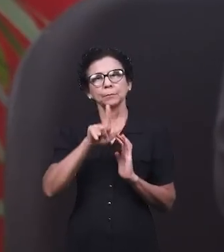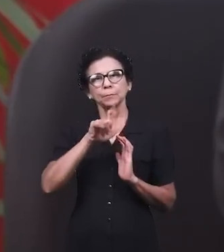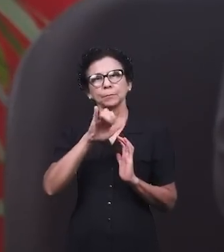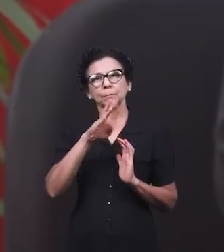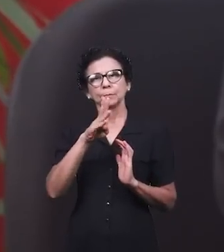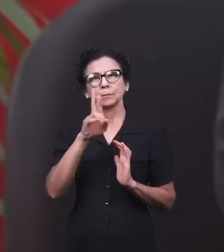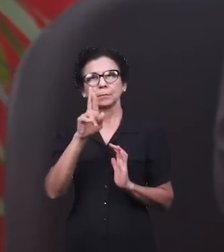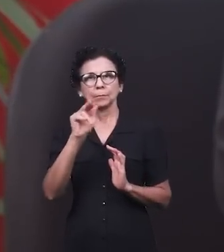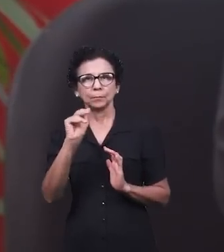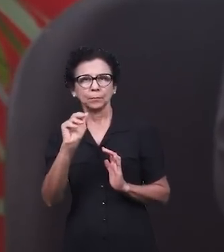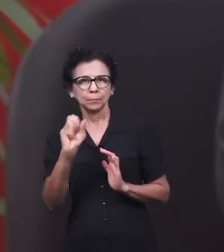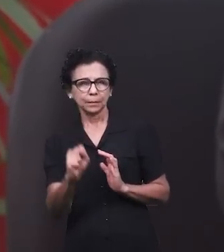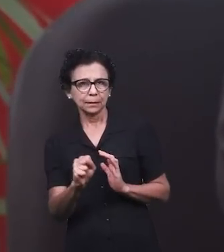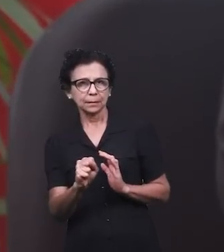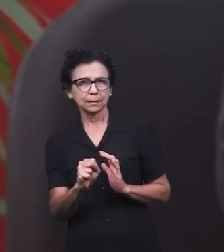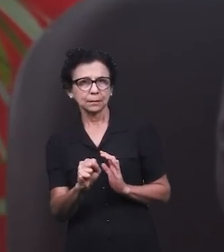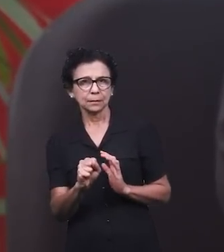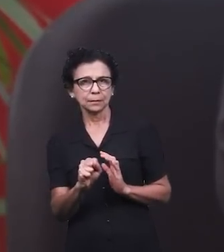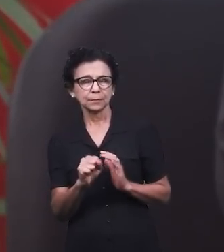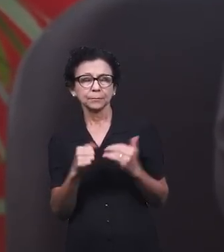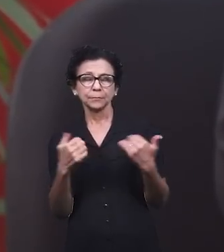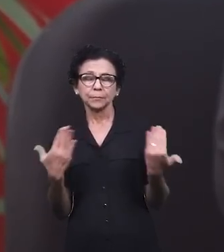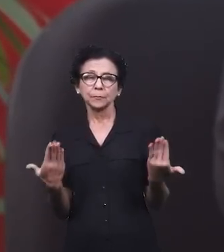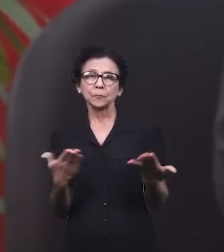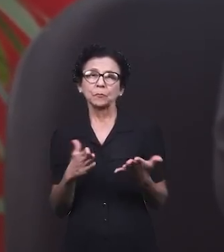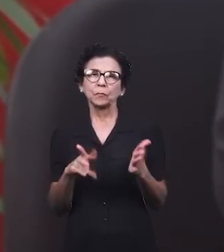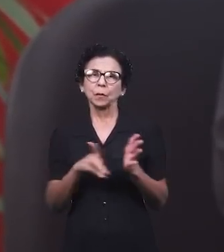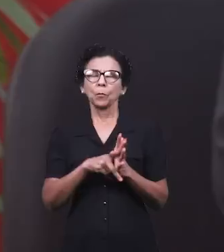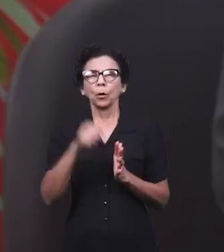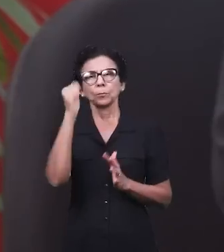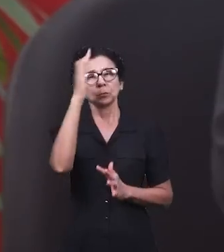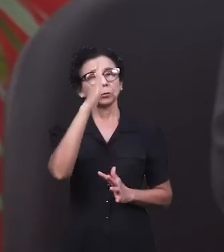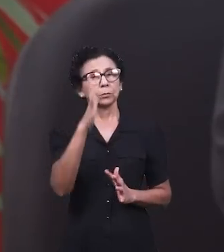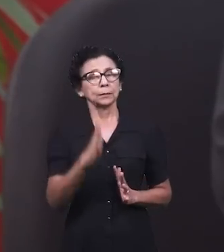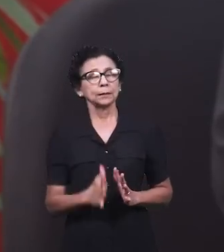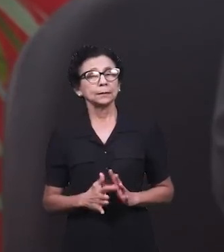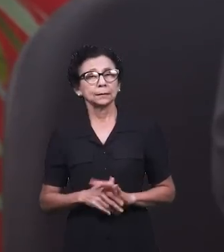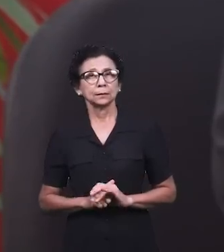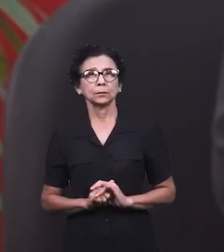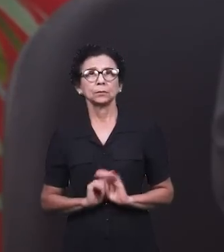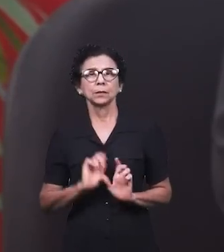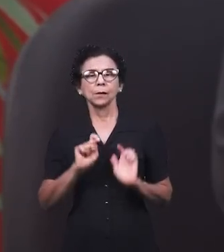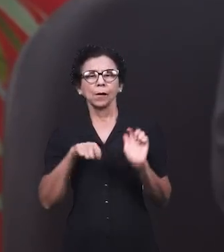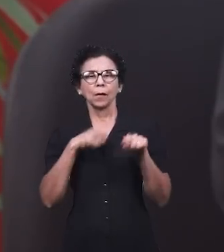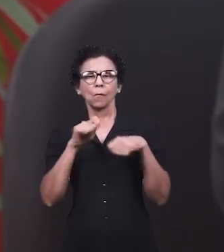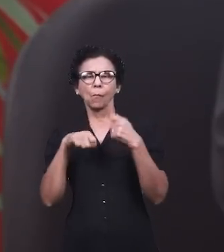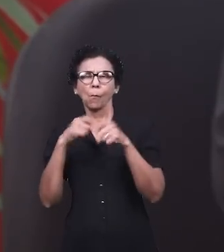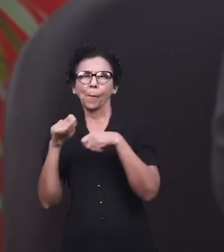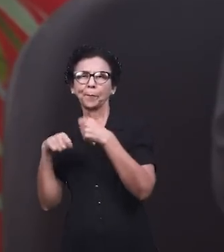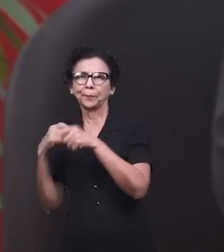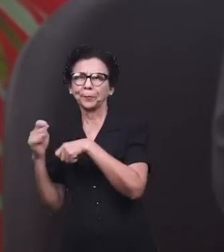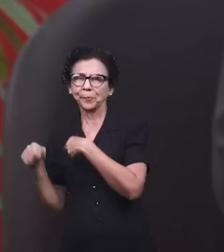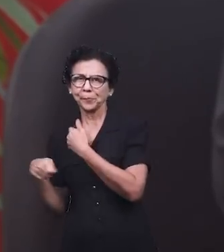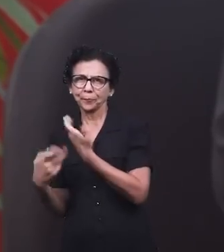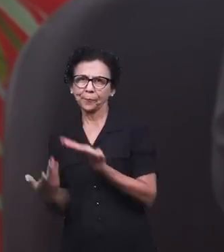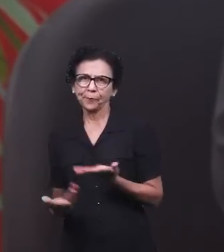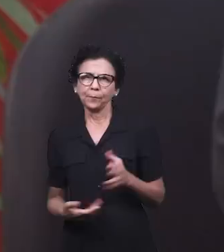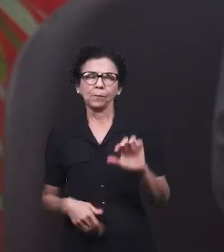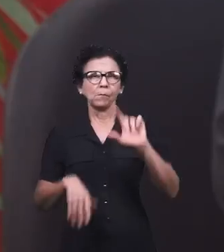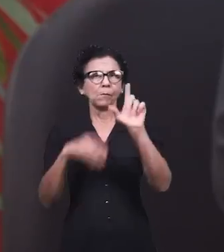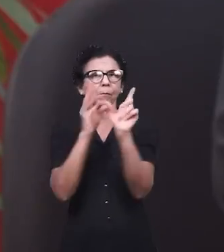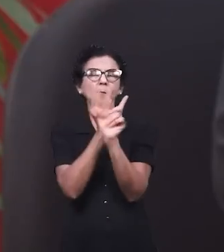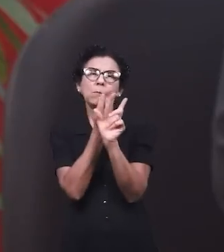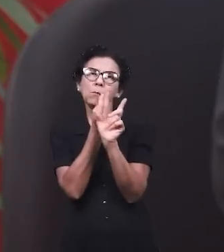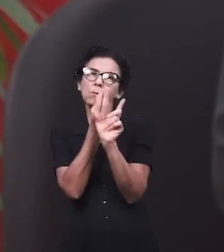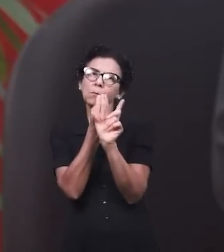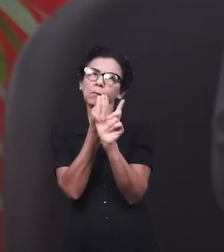uma sigla da palavra Língua Brasileira de Sinais. Então, esses sinais, que é o S, não é plural,